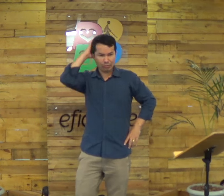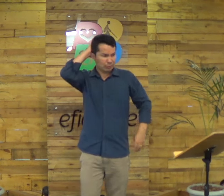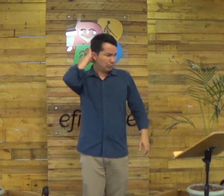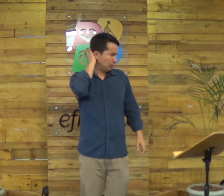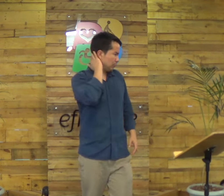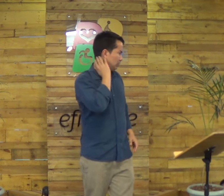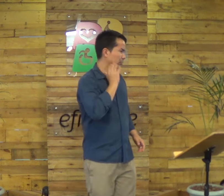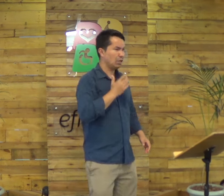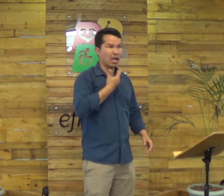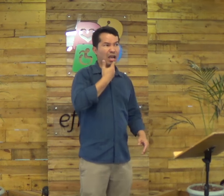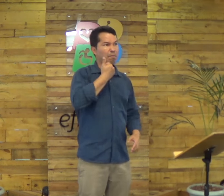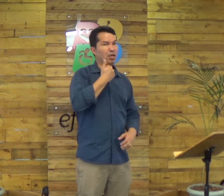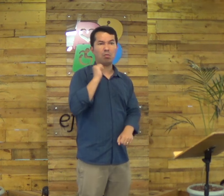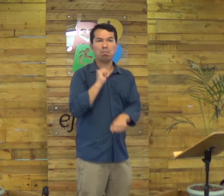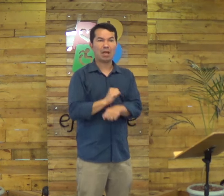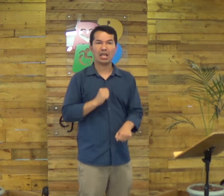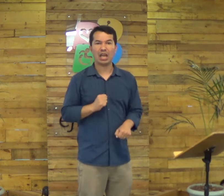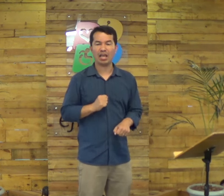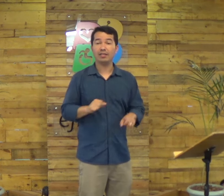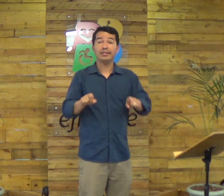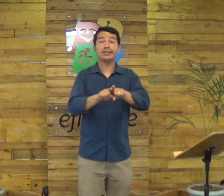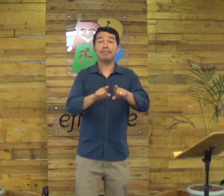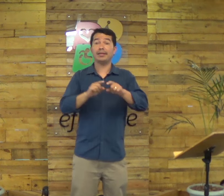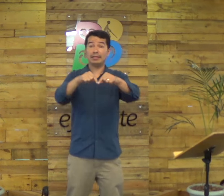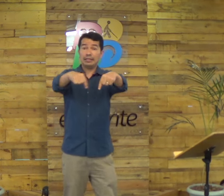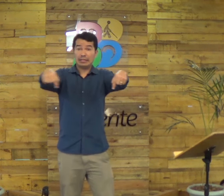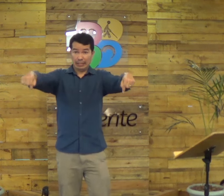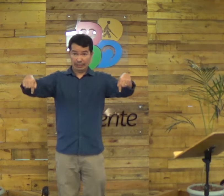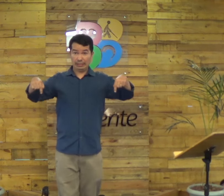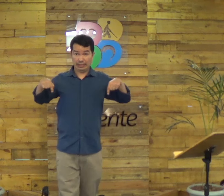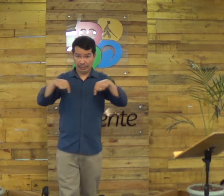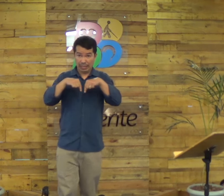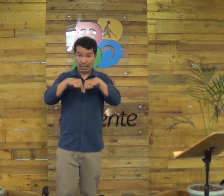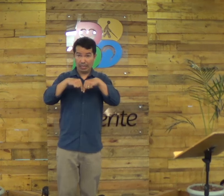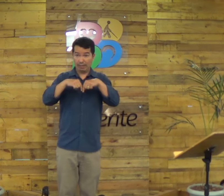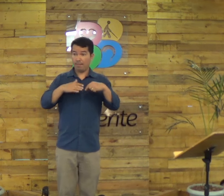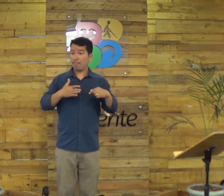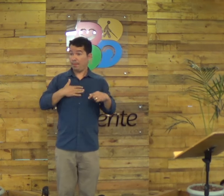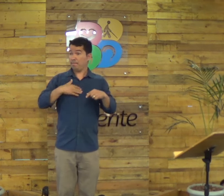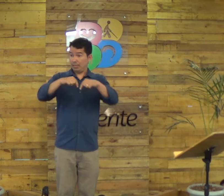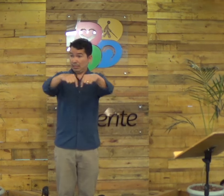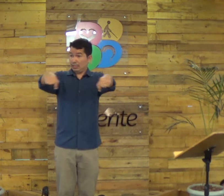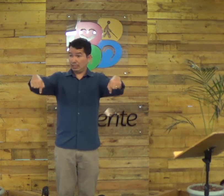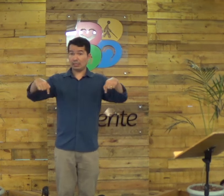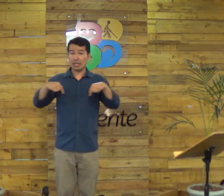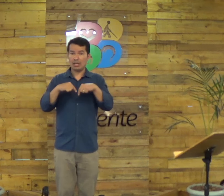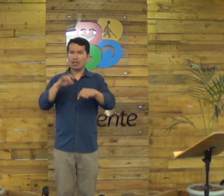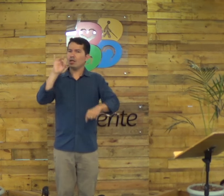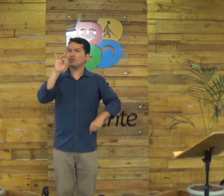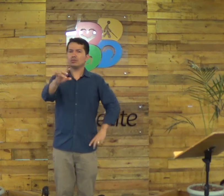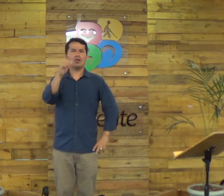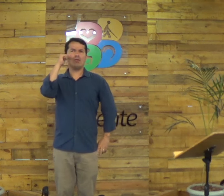eu acho que tem, é, tá certo, então, parava, aí também, na minha sala,